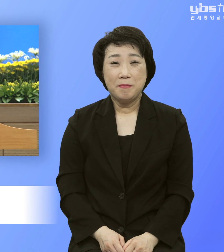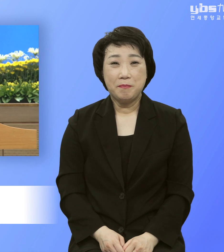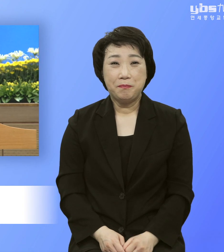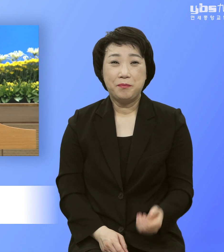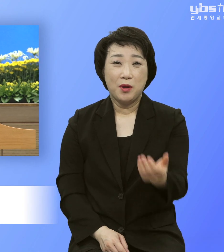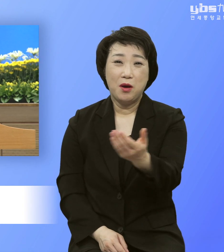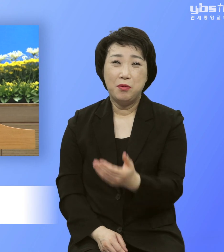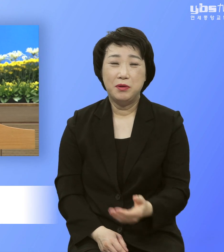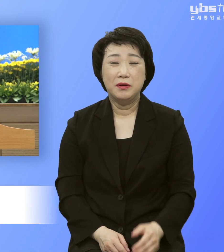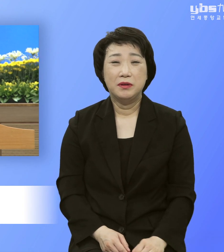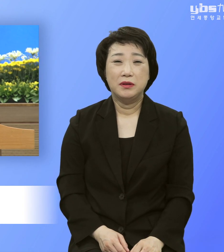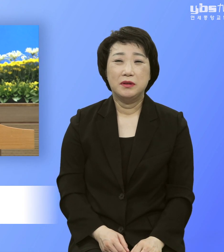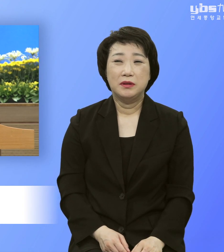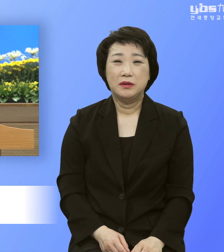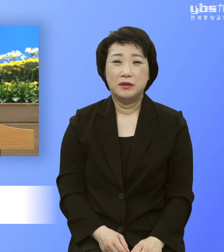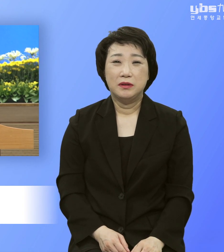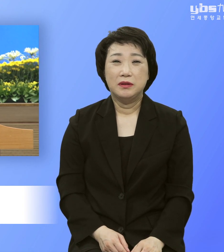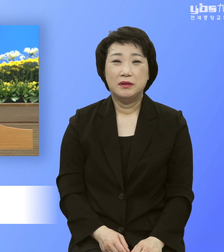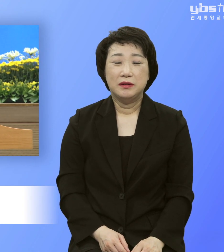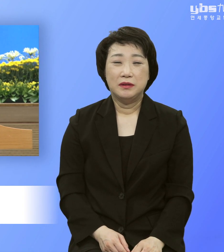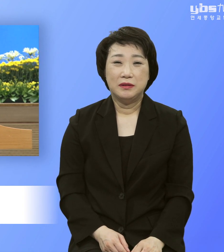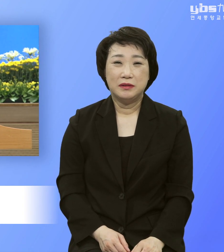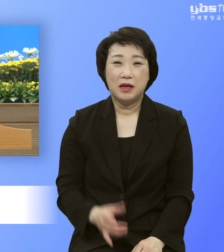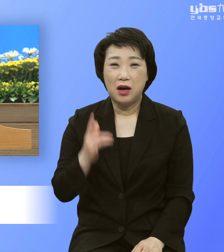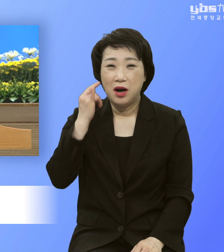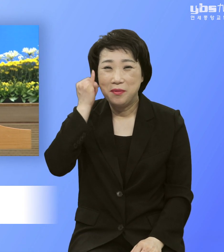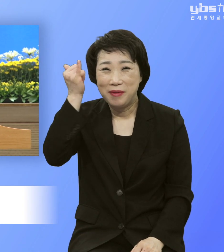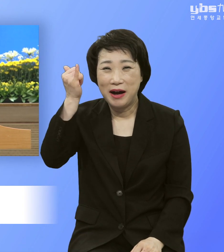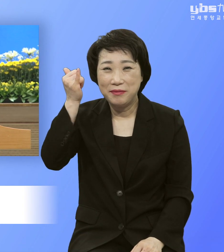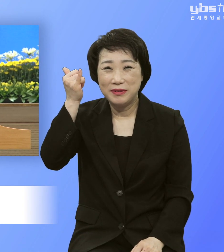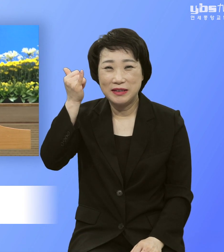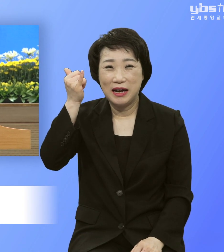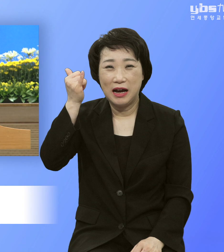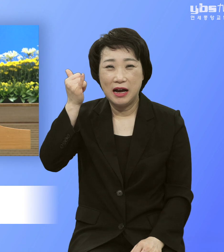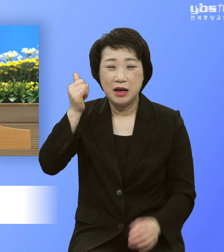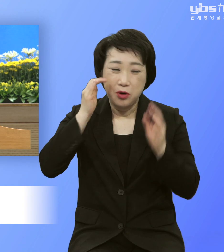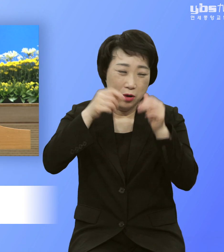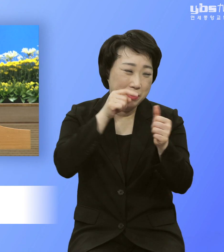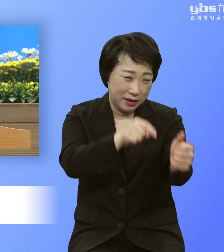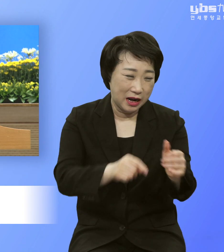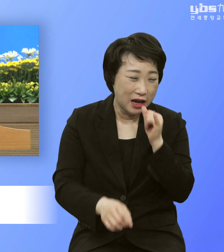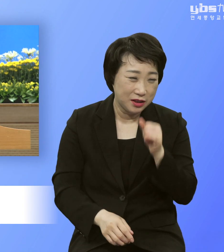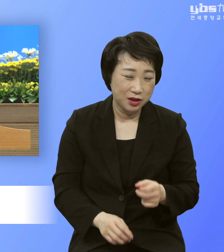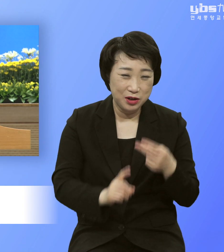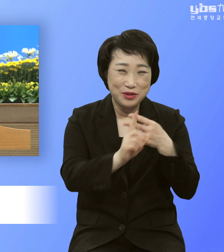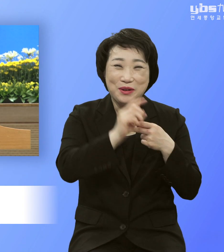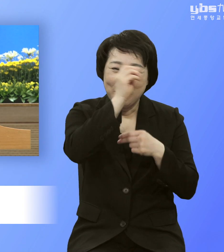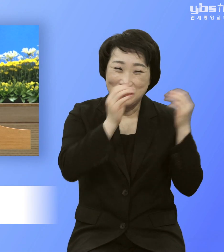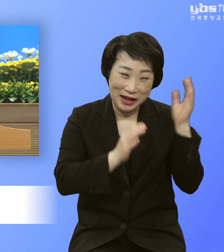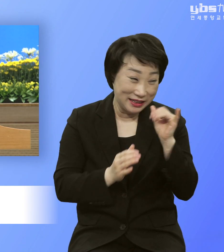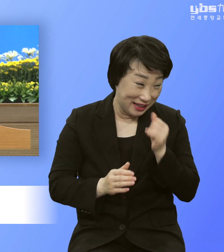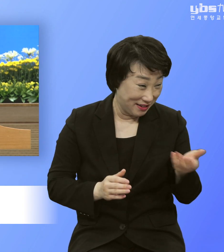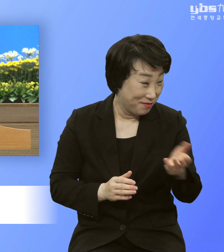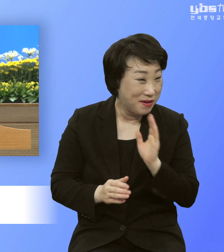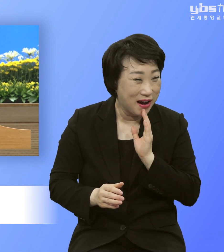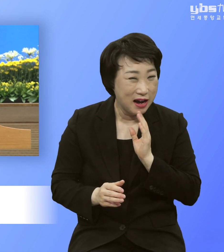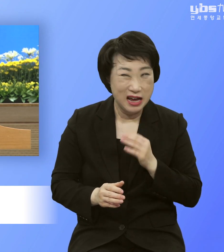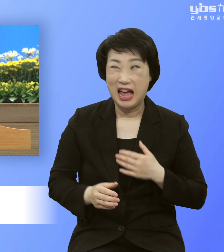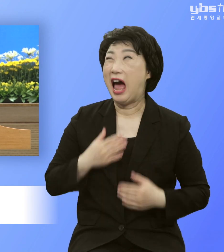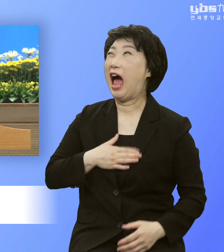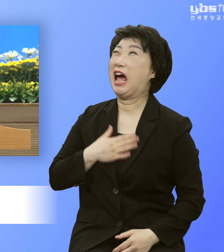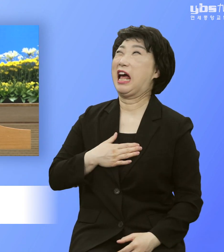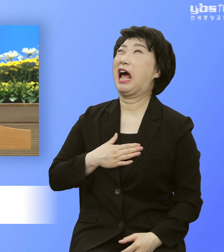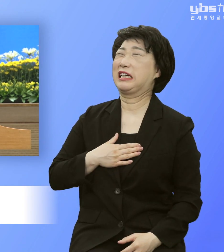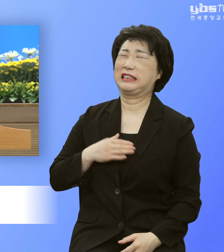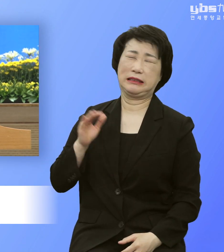근데 엄마 아버지가 지겹게 공부해라. 중등부 그 동무는 잘게 공부해라.